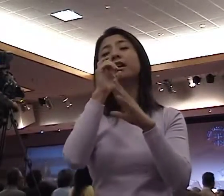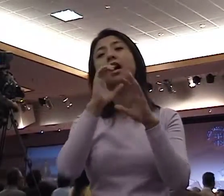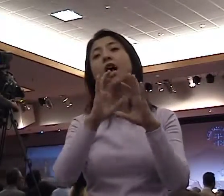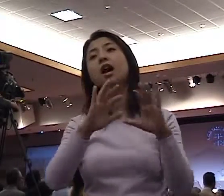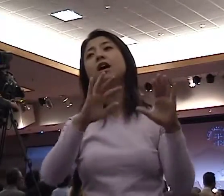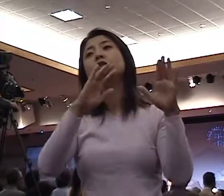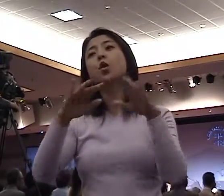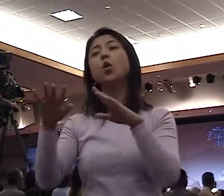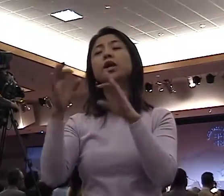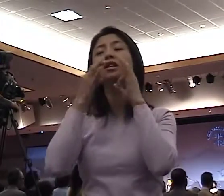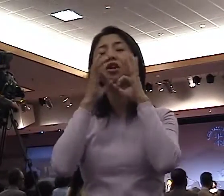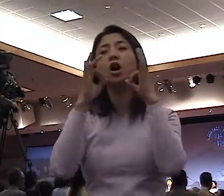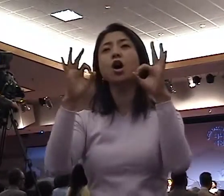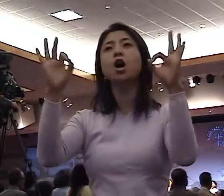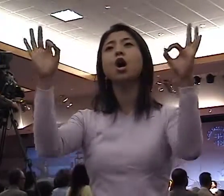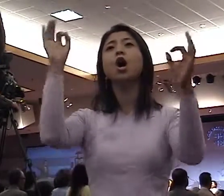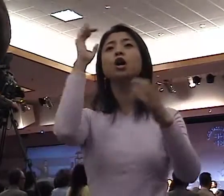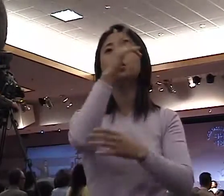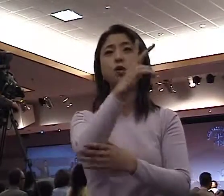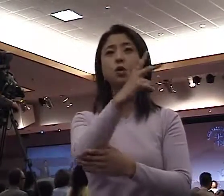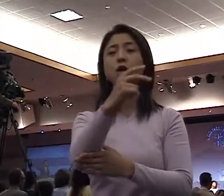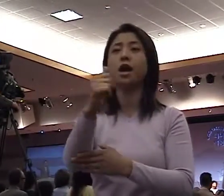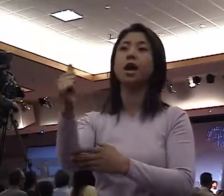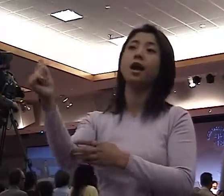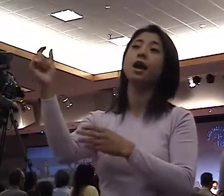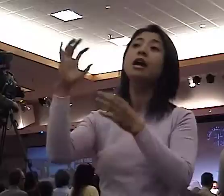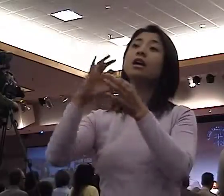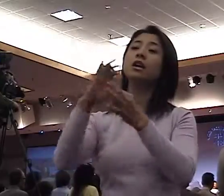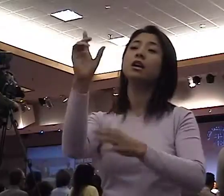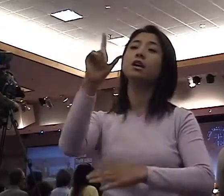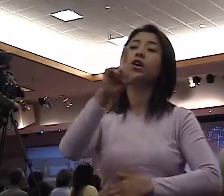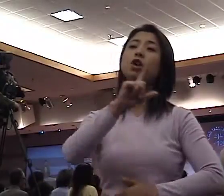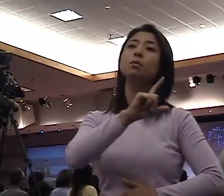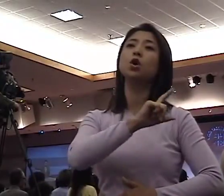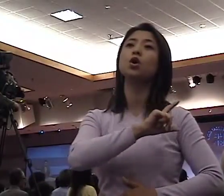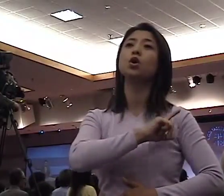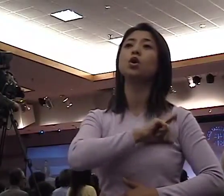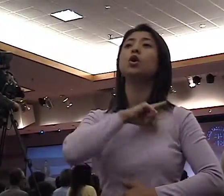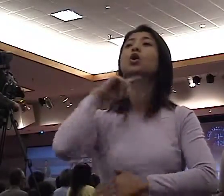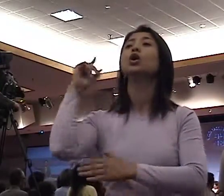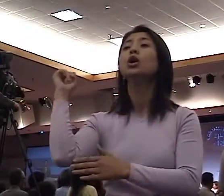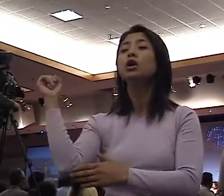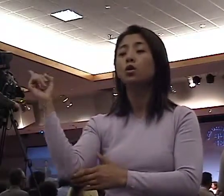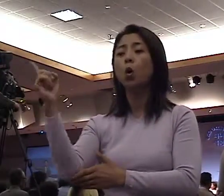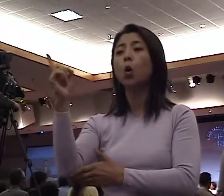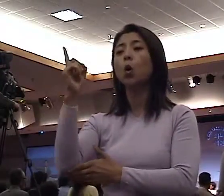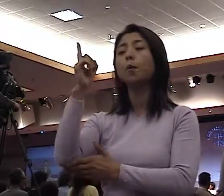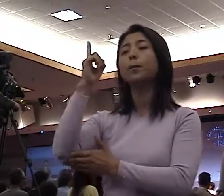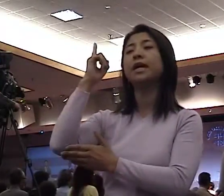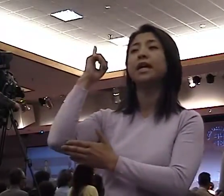산과 바다 소리쳐 주의 이름